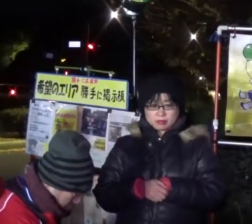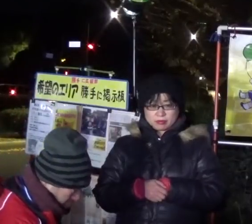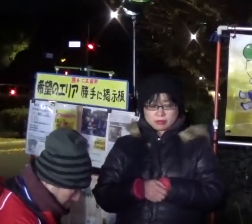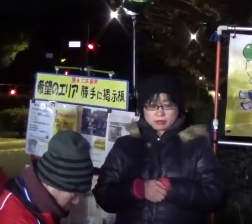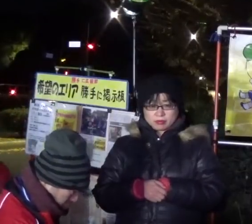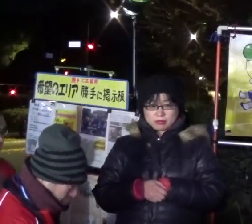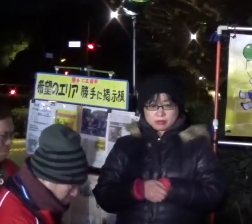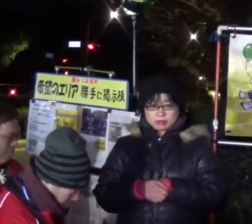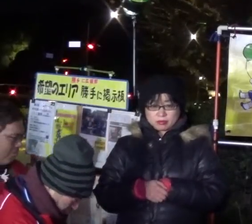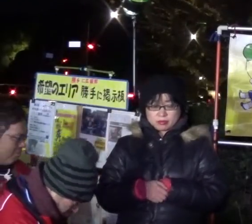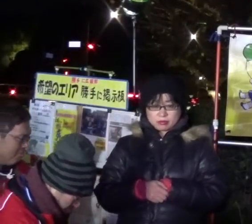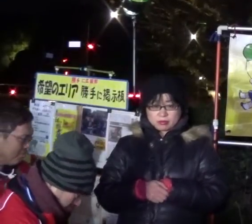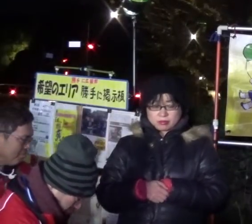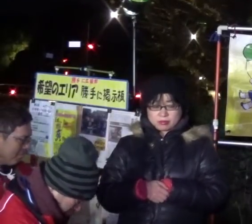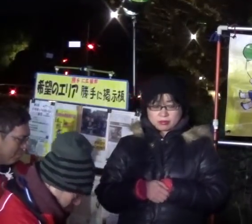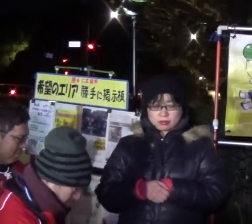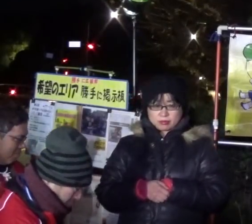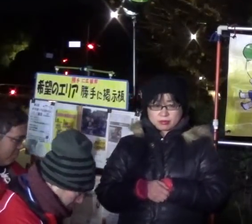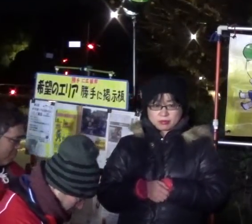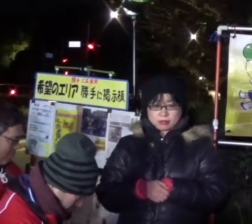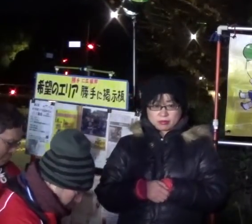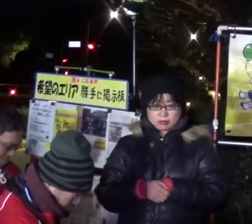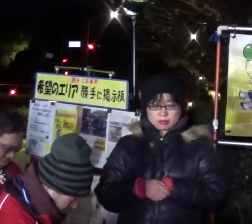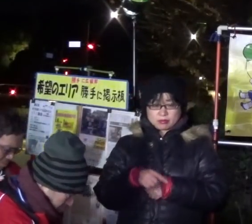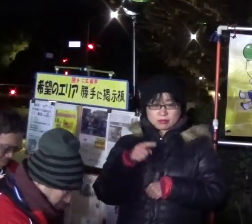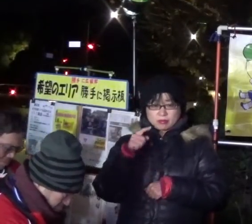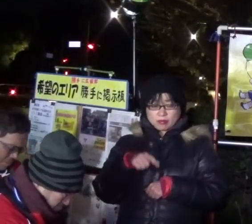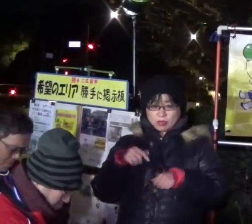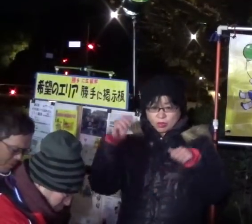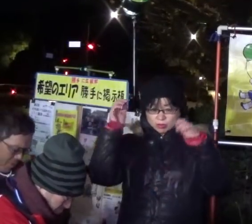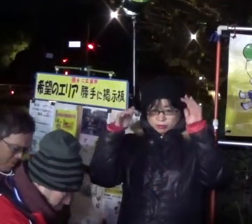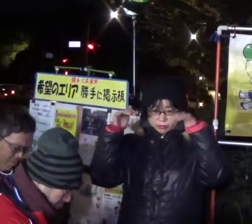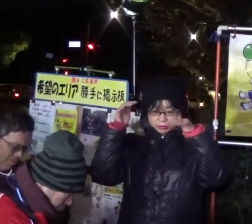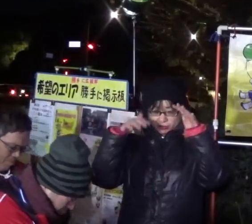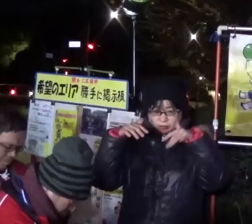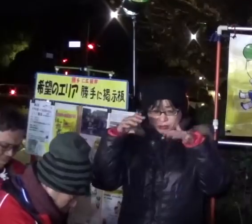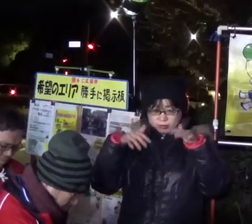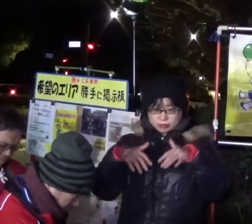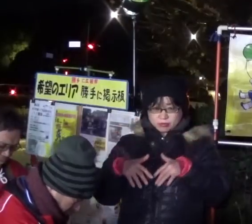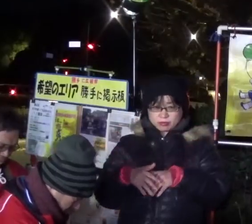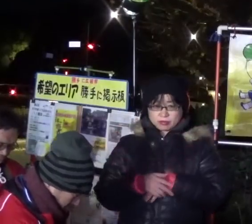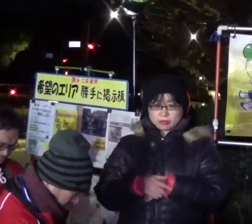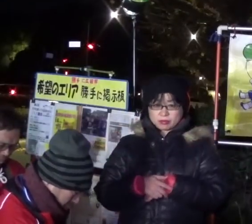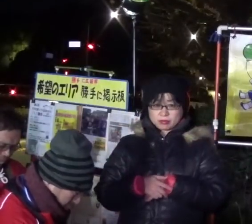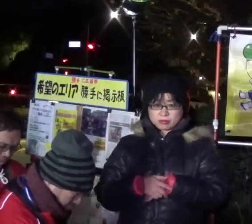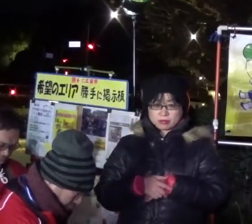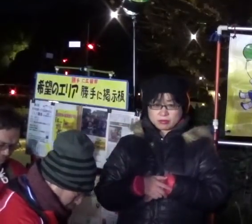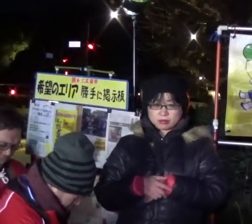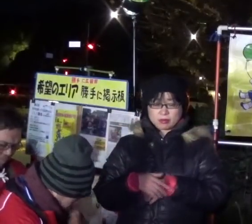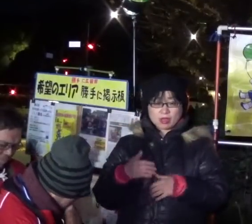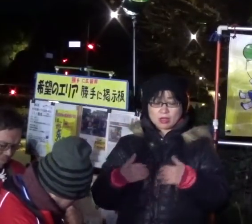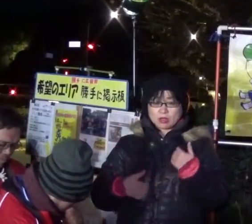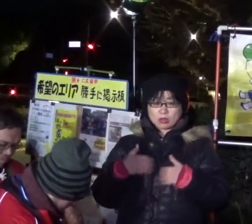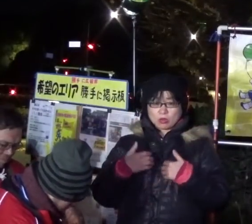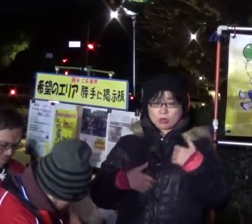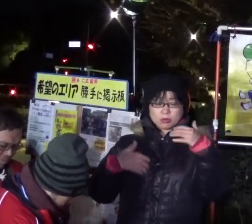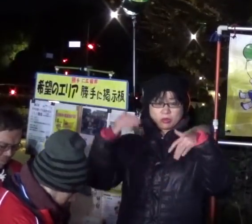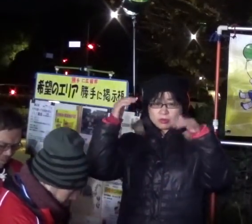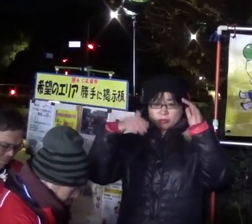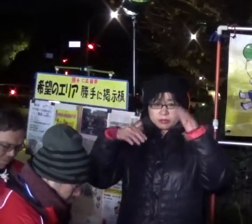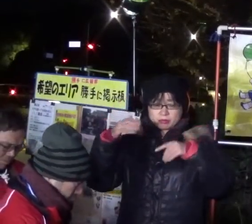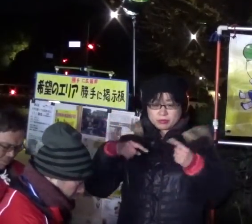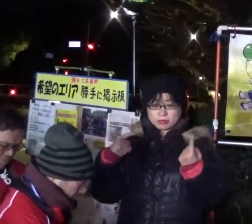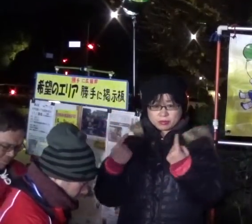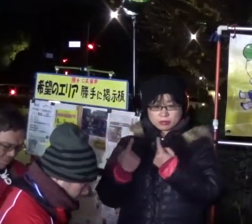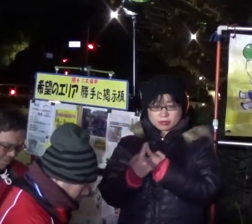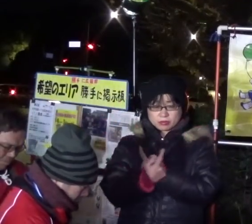この鬱陶しい雨を恵みの雨に変えること